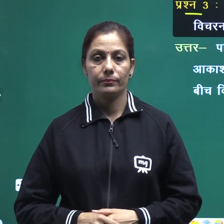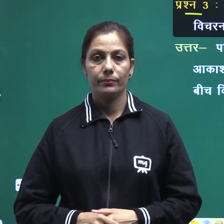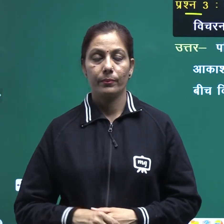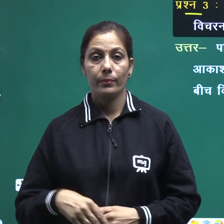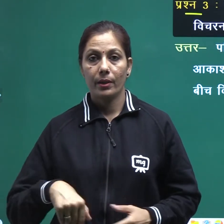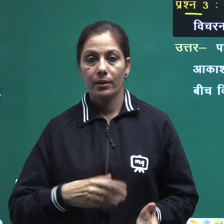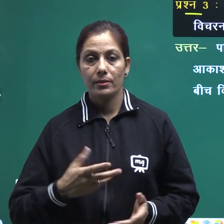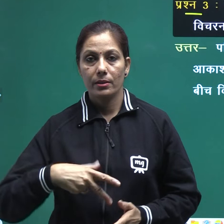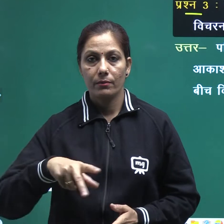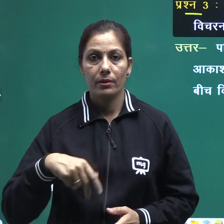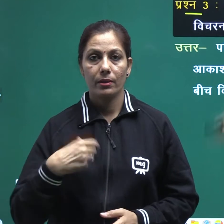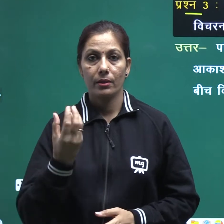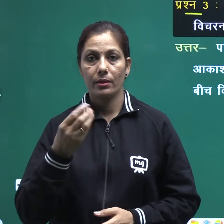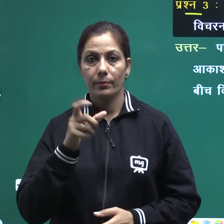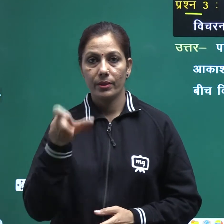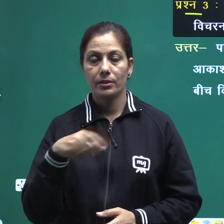मन